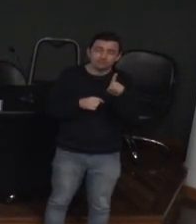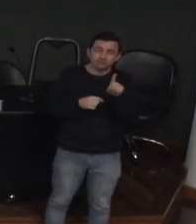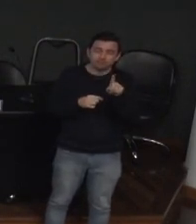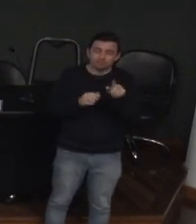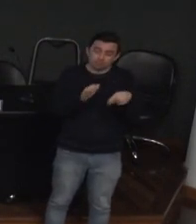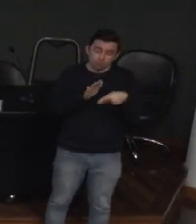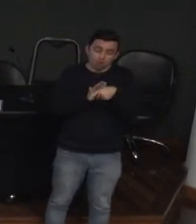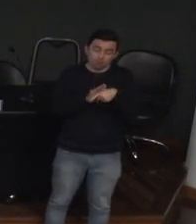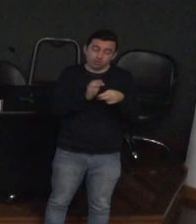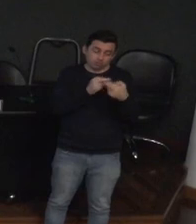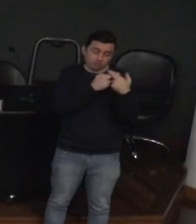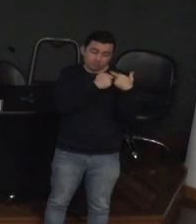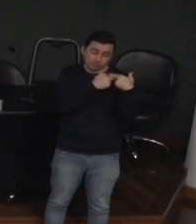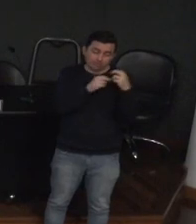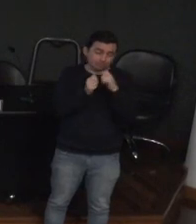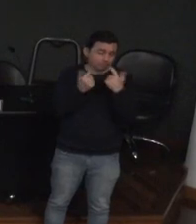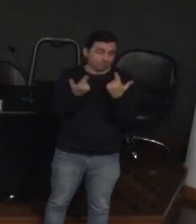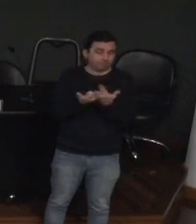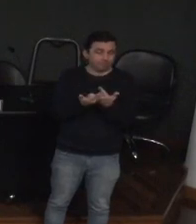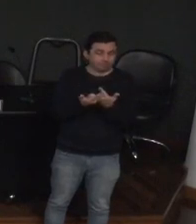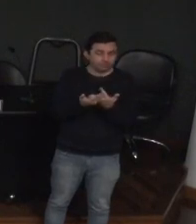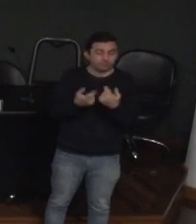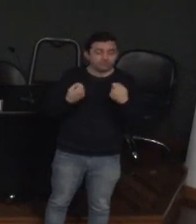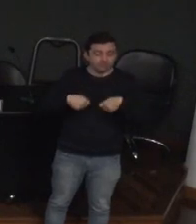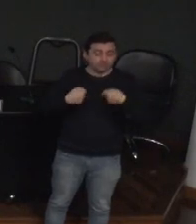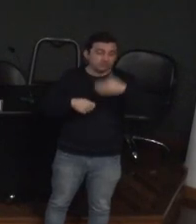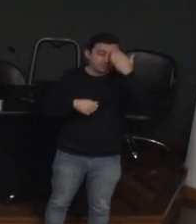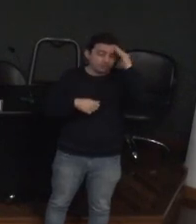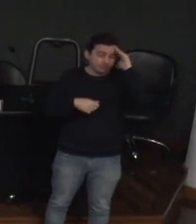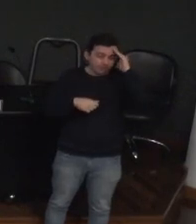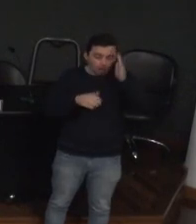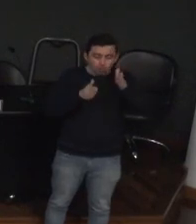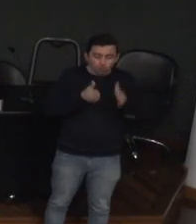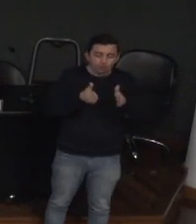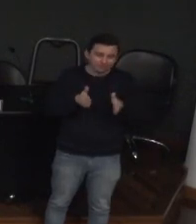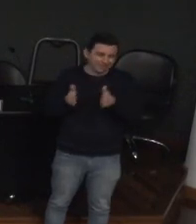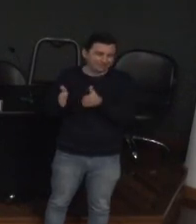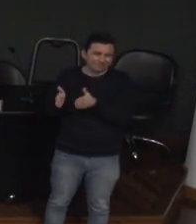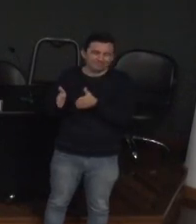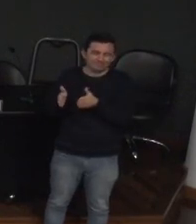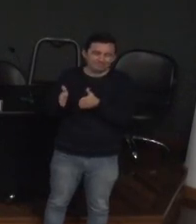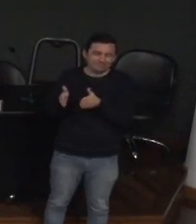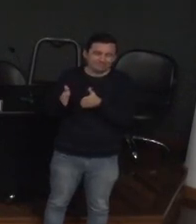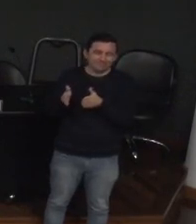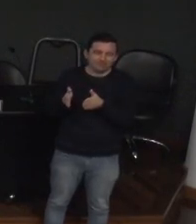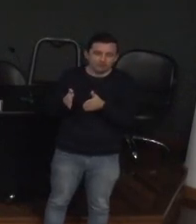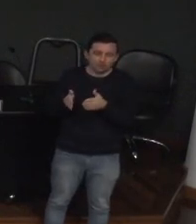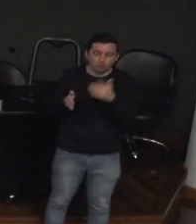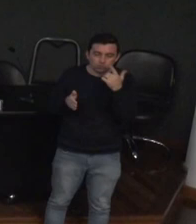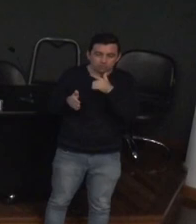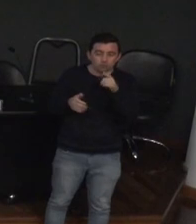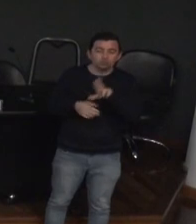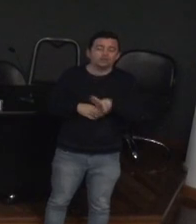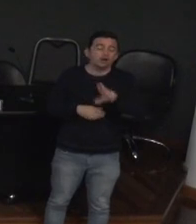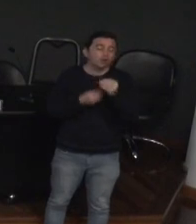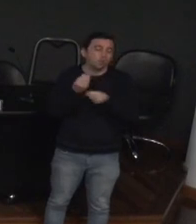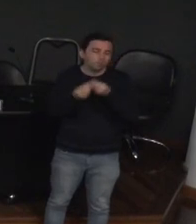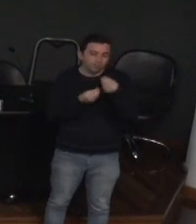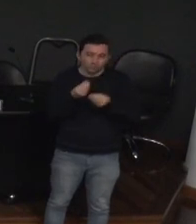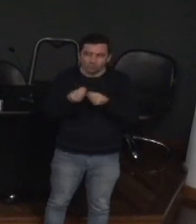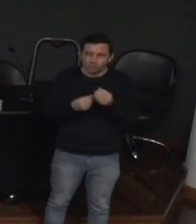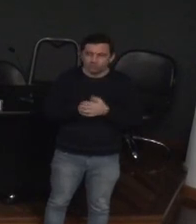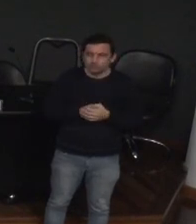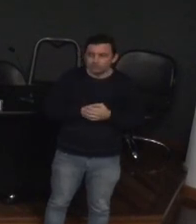sido afeto a uma responsabilização da Assembleia. A gente tem que entender agora o trâmite do processo. para poder entender o tipo de utilização, né?